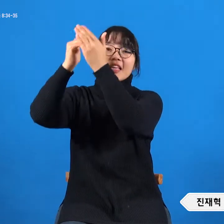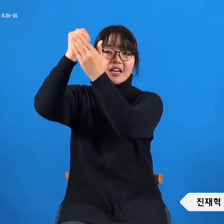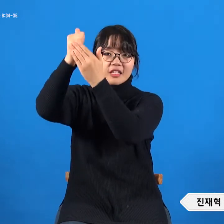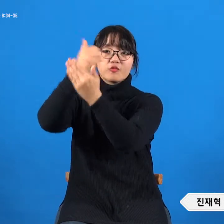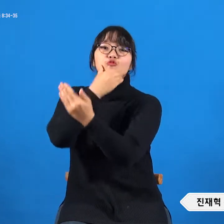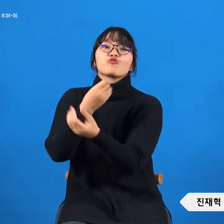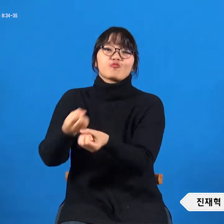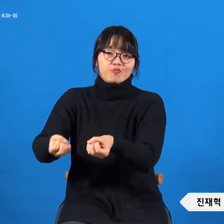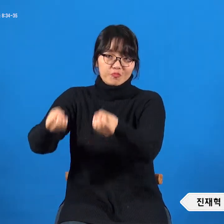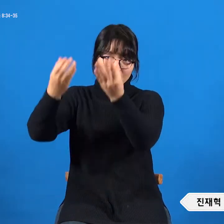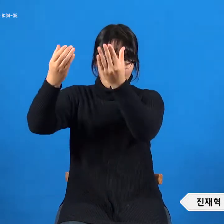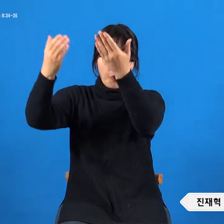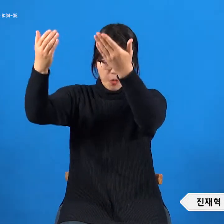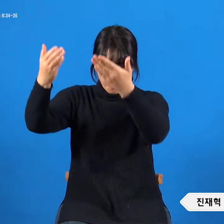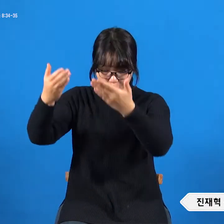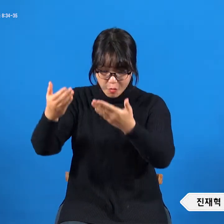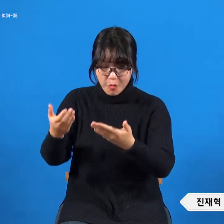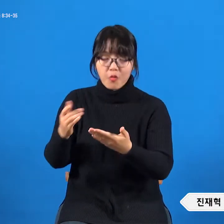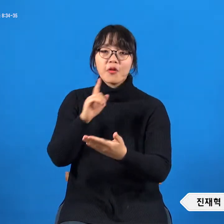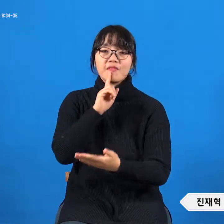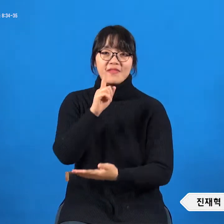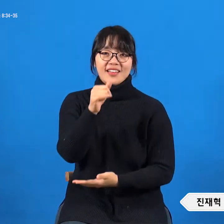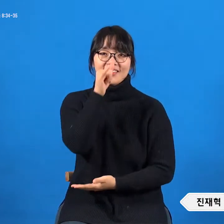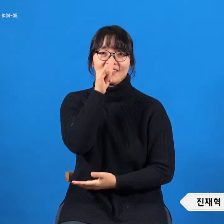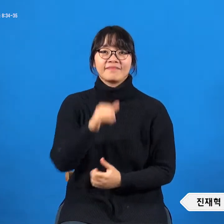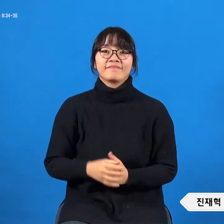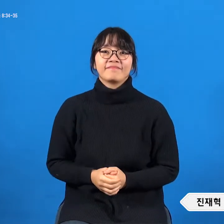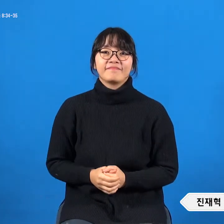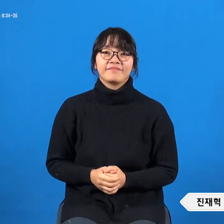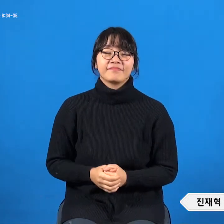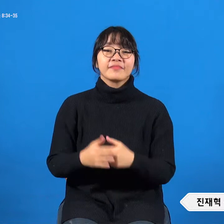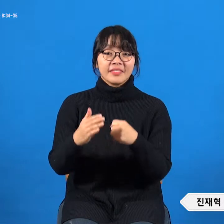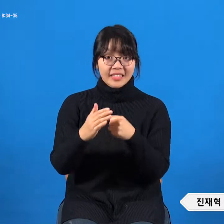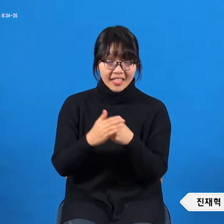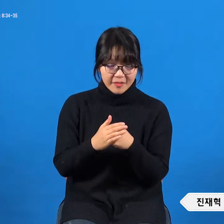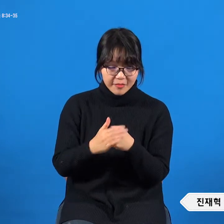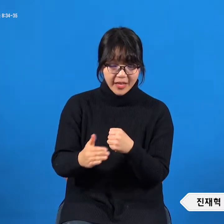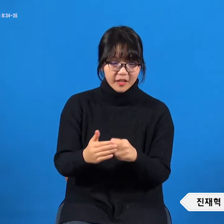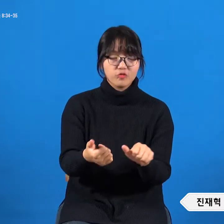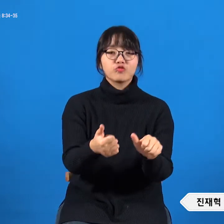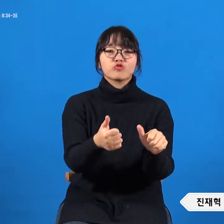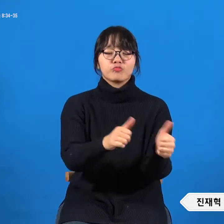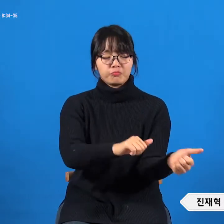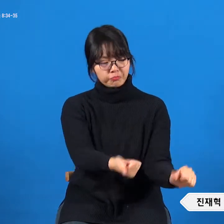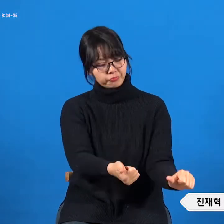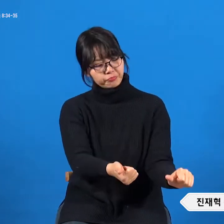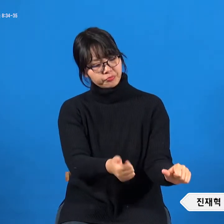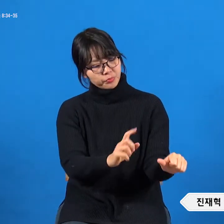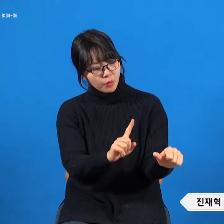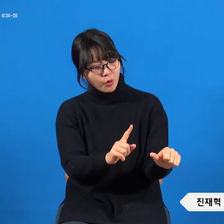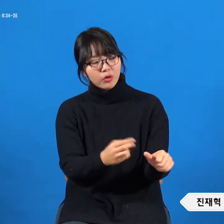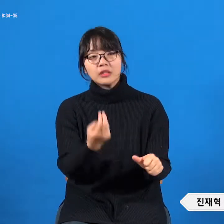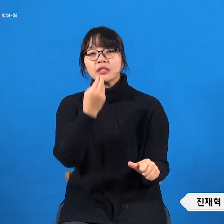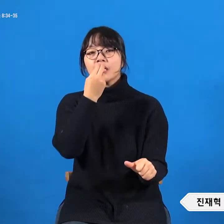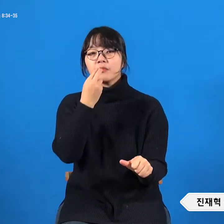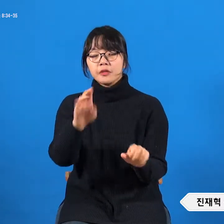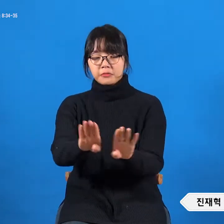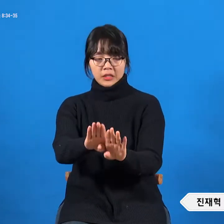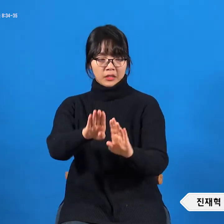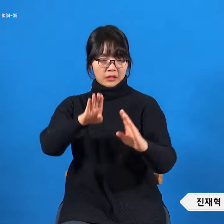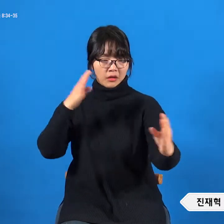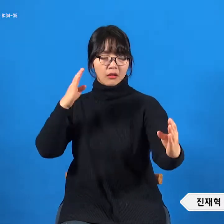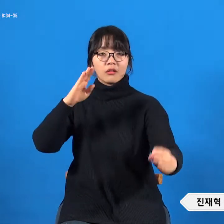풍성한 축복을 말씀하고 있습니다. 그래서 죽음은 생명을 여는 문이